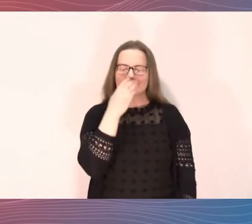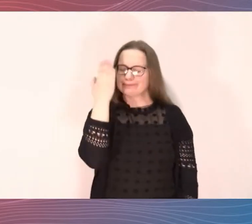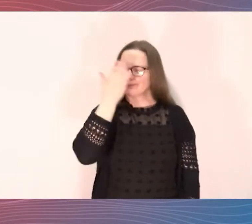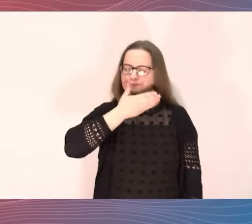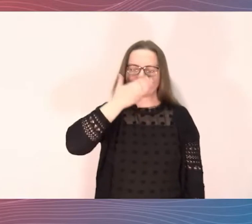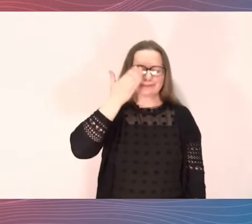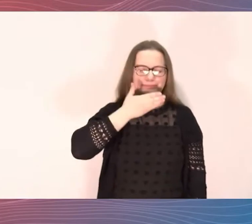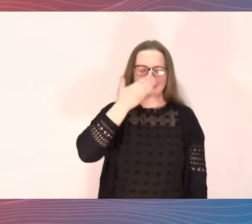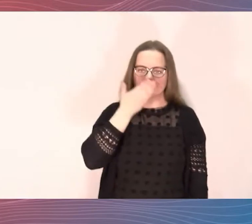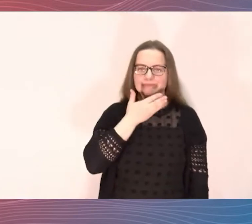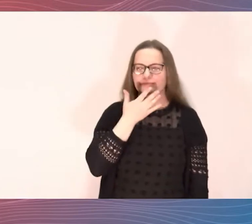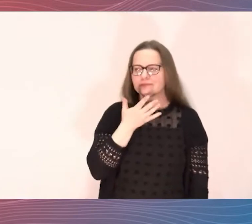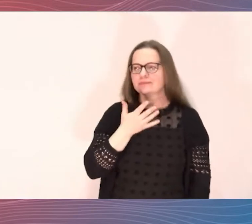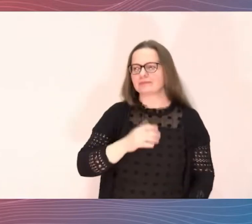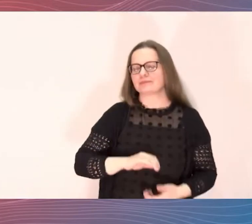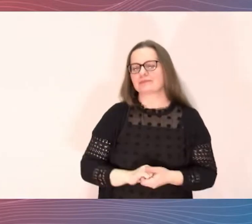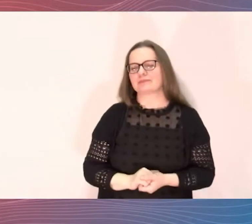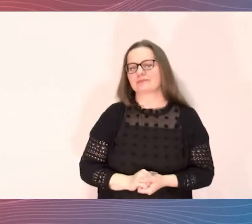dar visão.